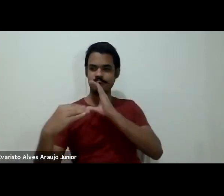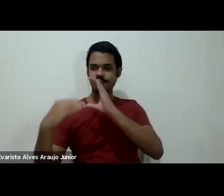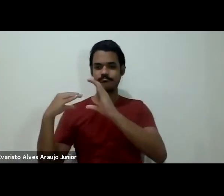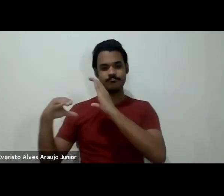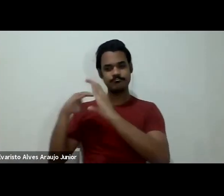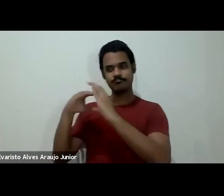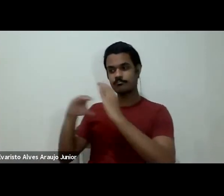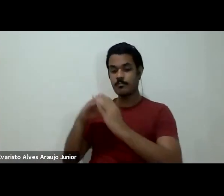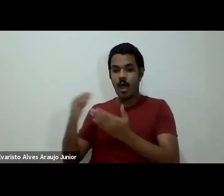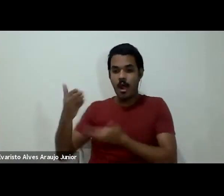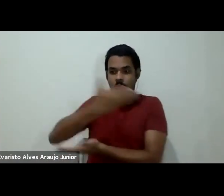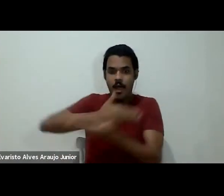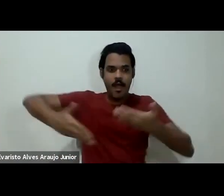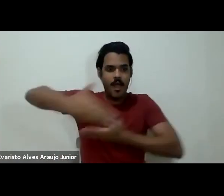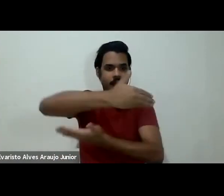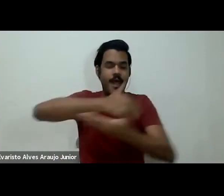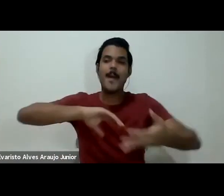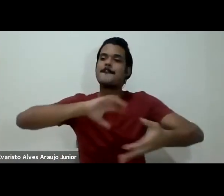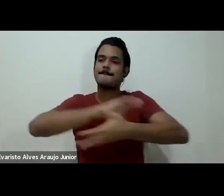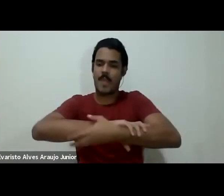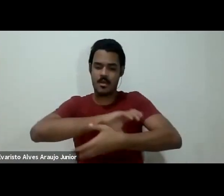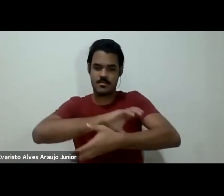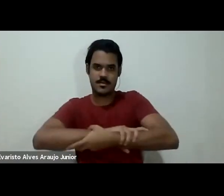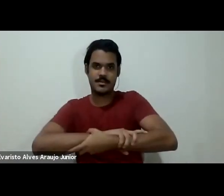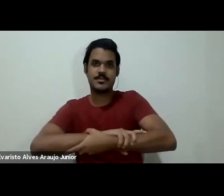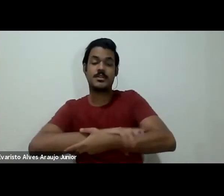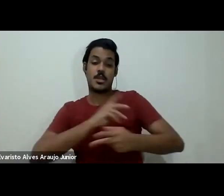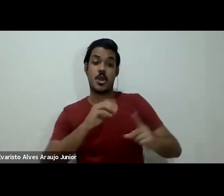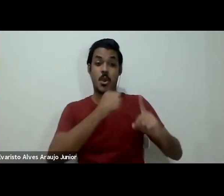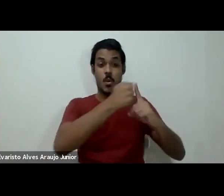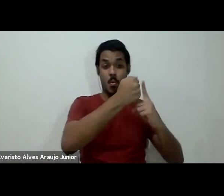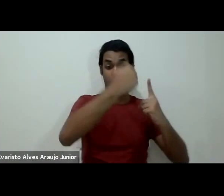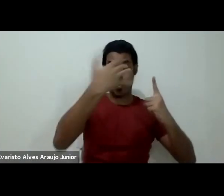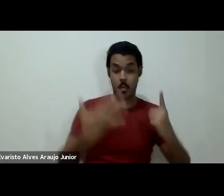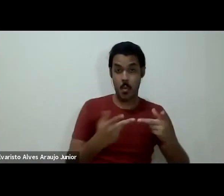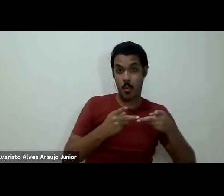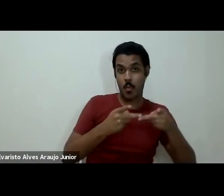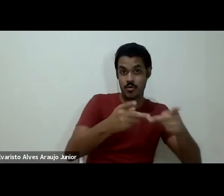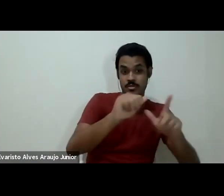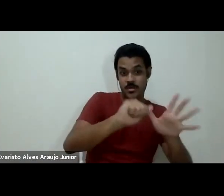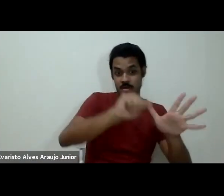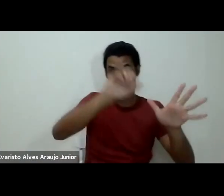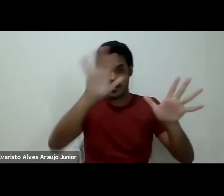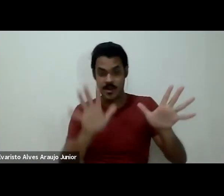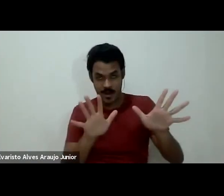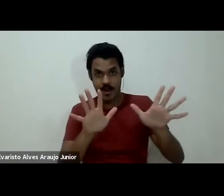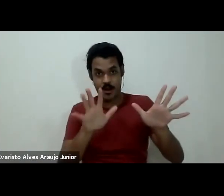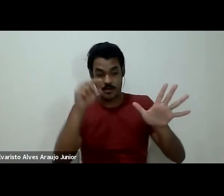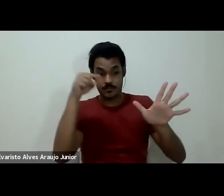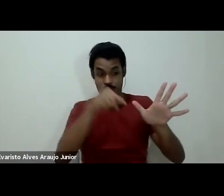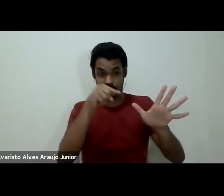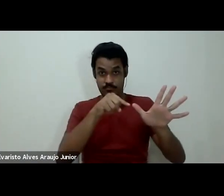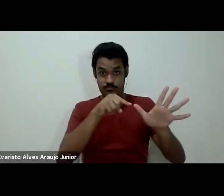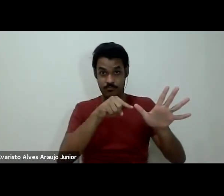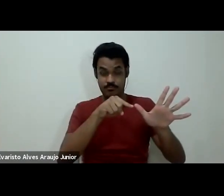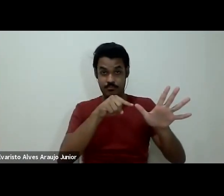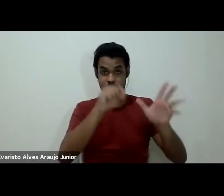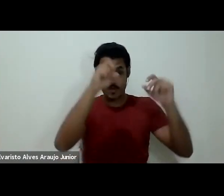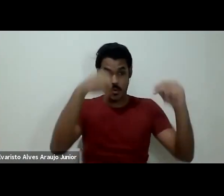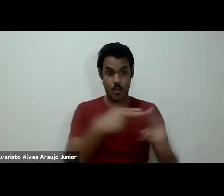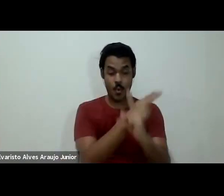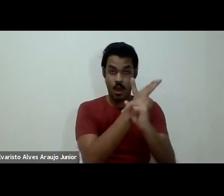através da parceria entre o projeto de pesquisa e extensão Construindo o Saber de Lamin, da UESB,